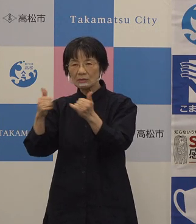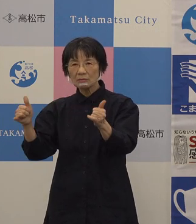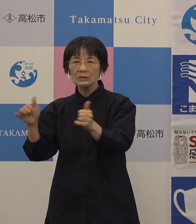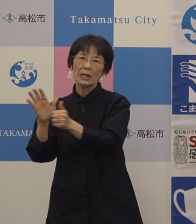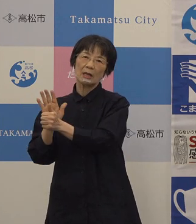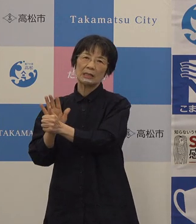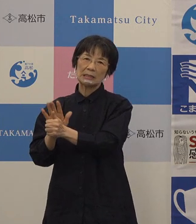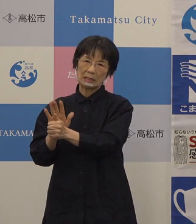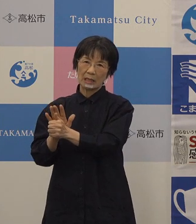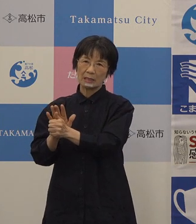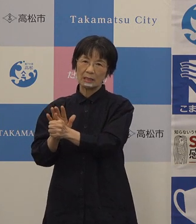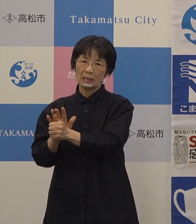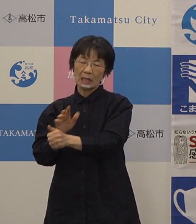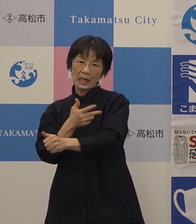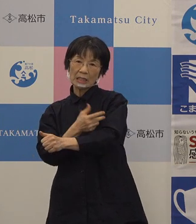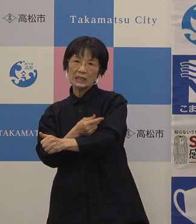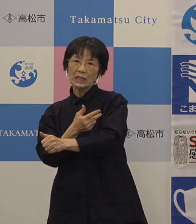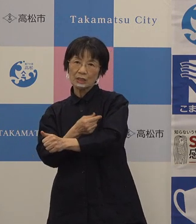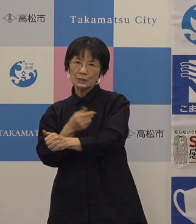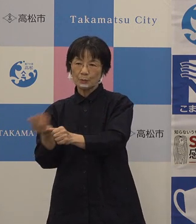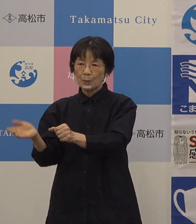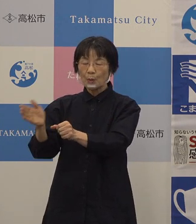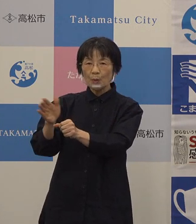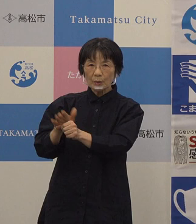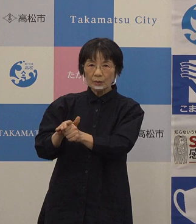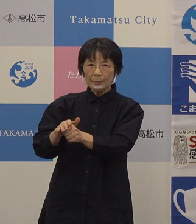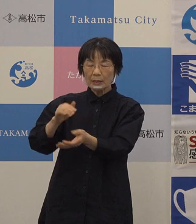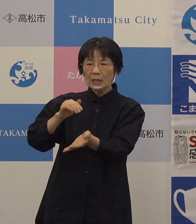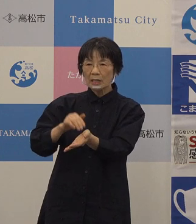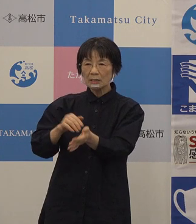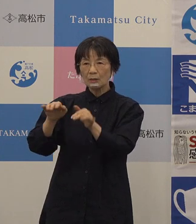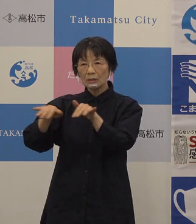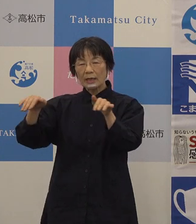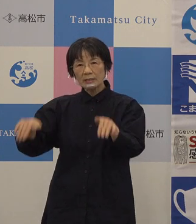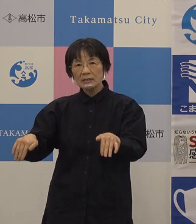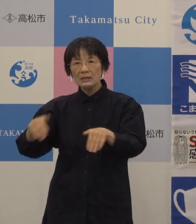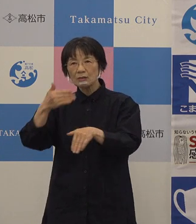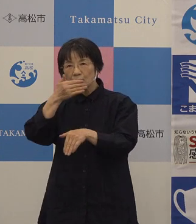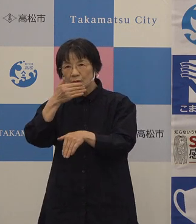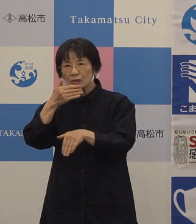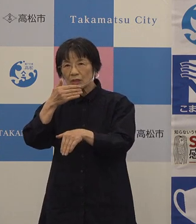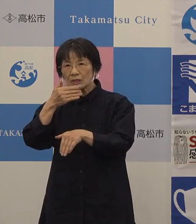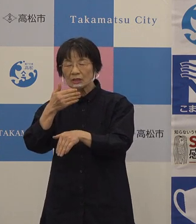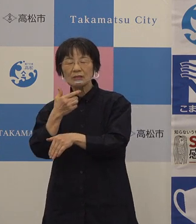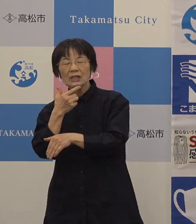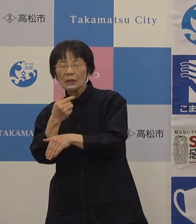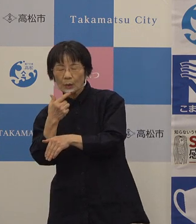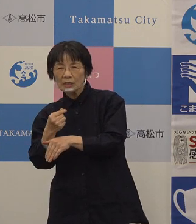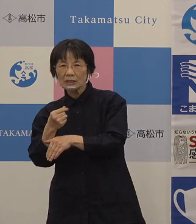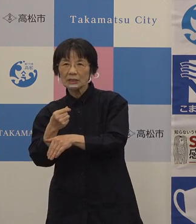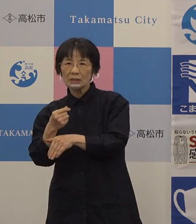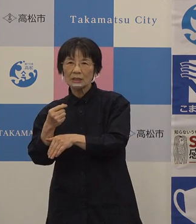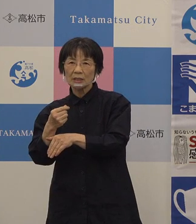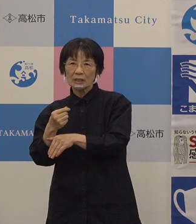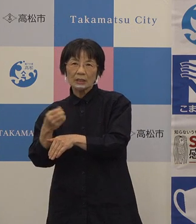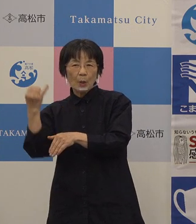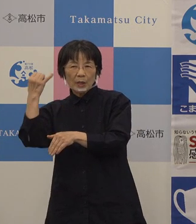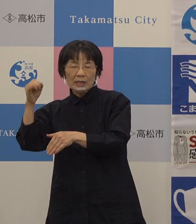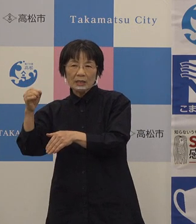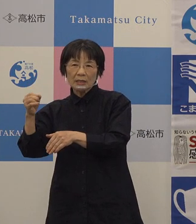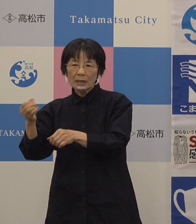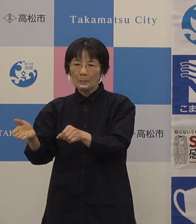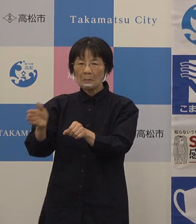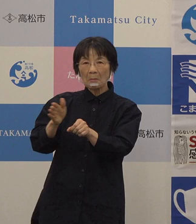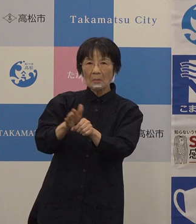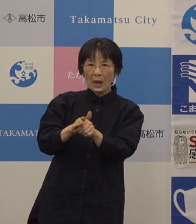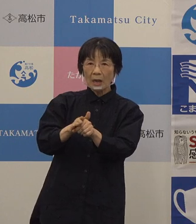や、ワクチン接種を含めた医療提供体制の充実を望む市民の皆様の声が反映されたものと